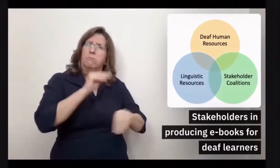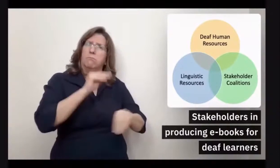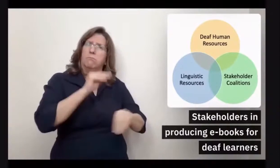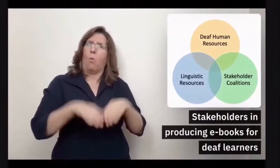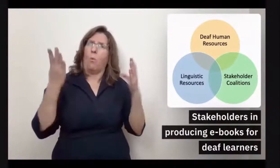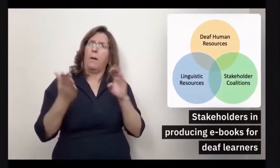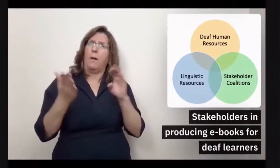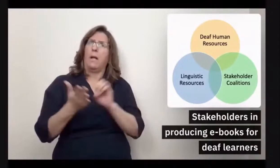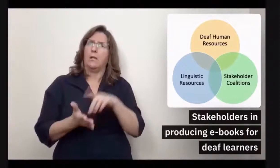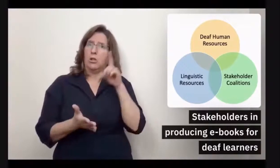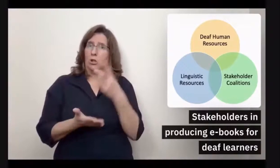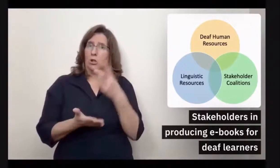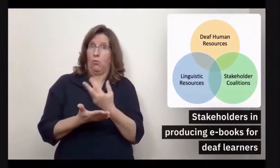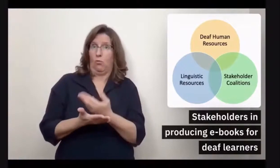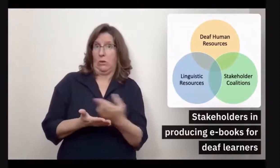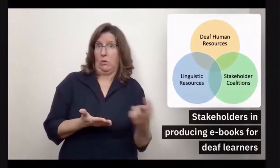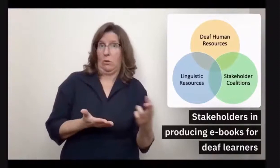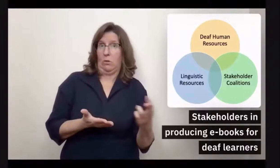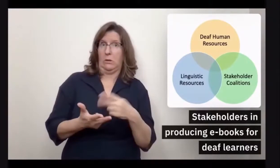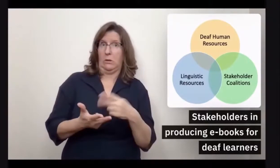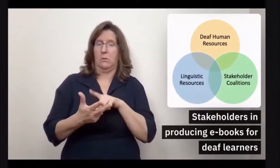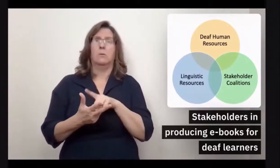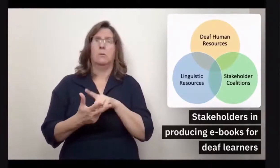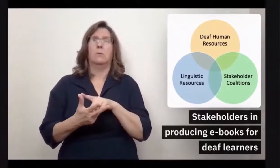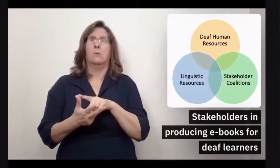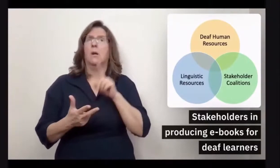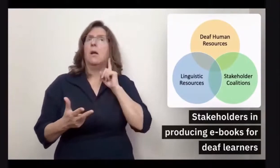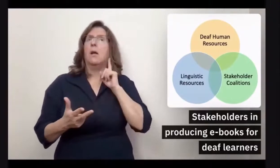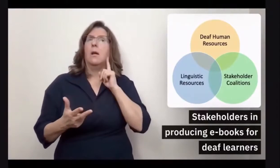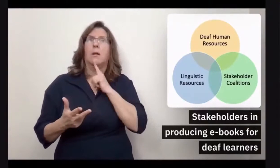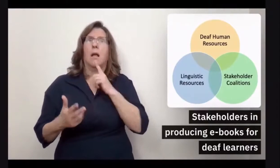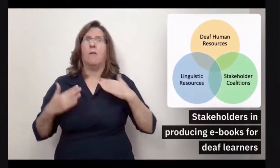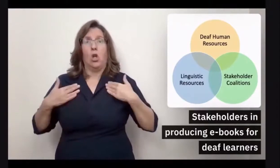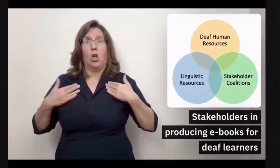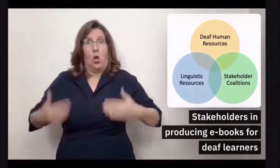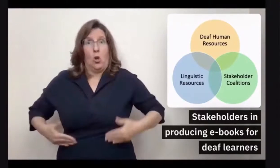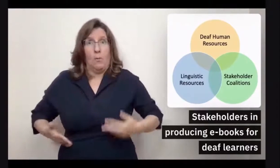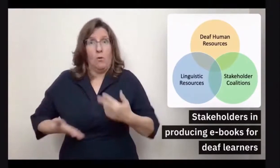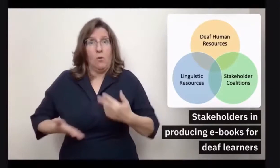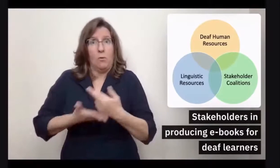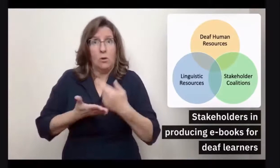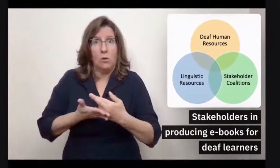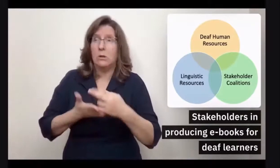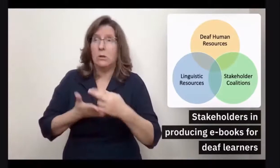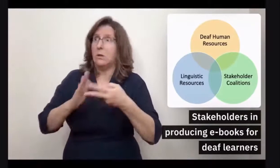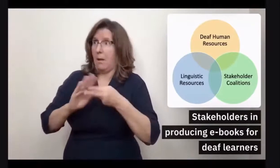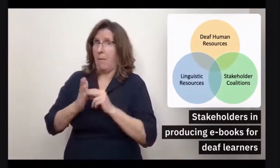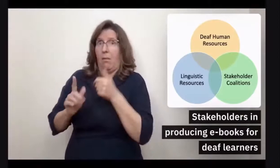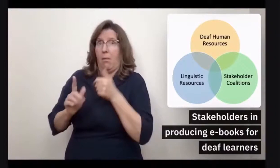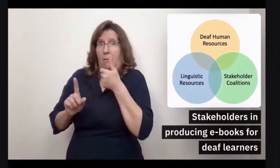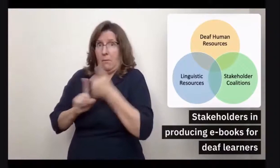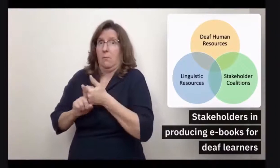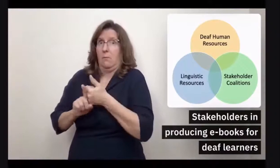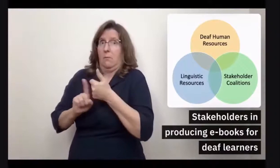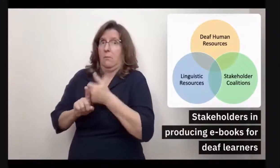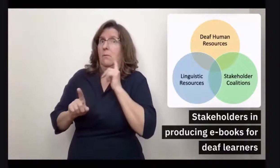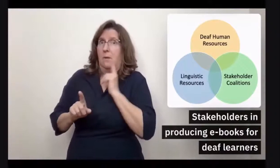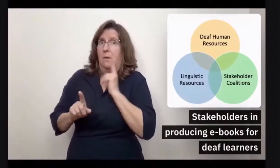de las personas con sordera. Número dos, los recursos lingüísticos, la lengua de señas y la